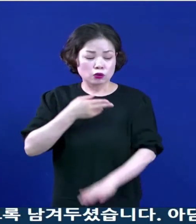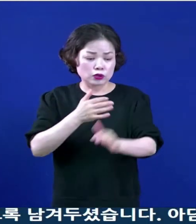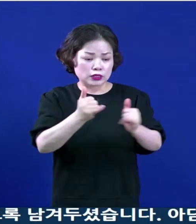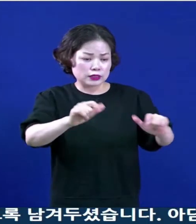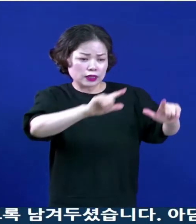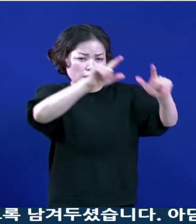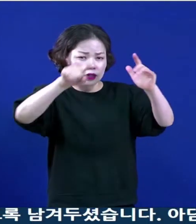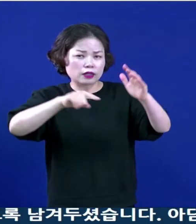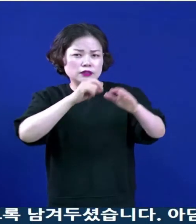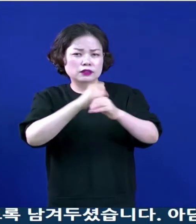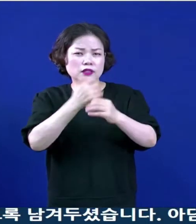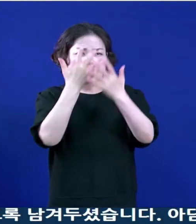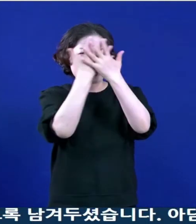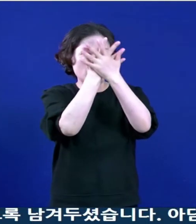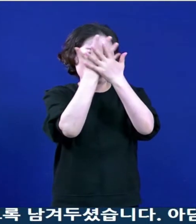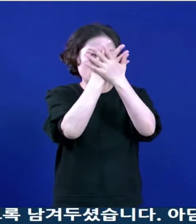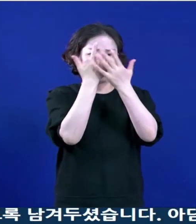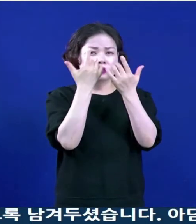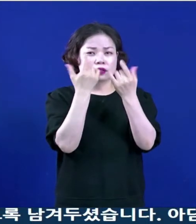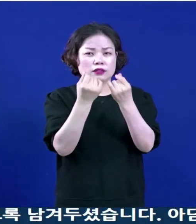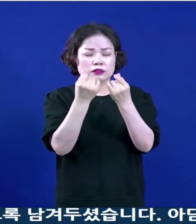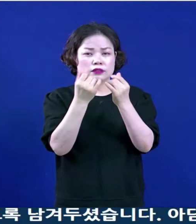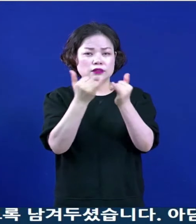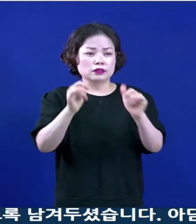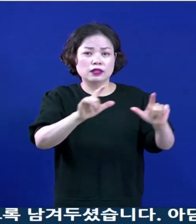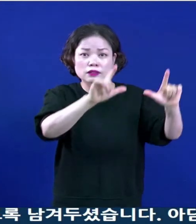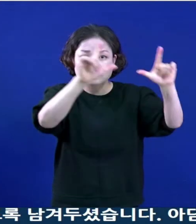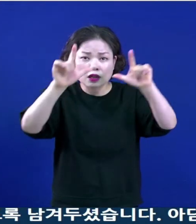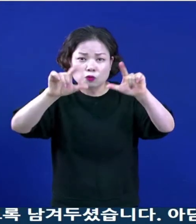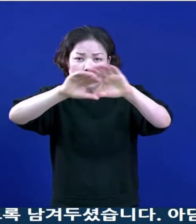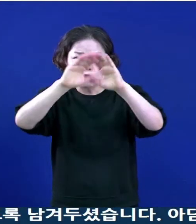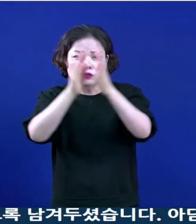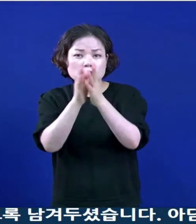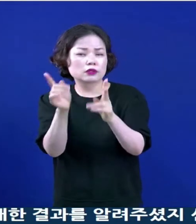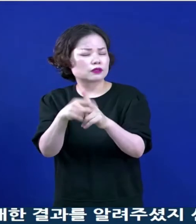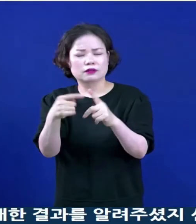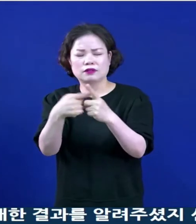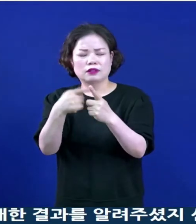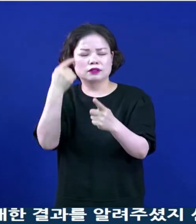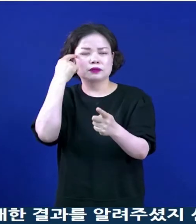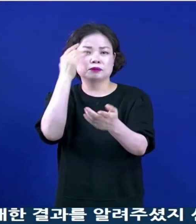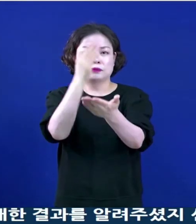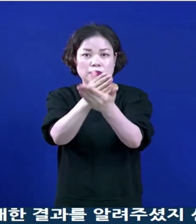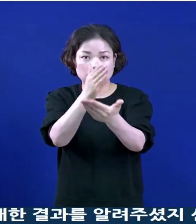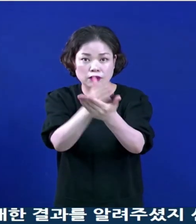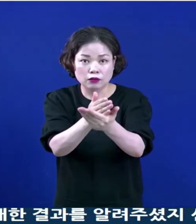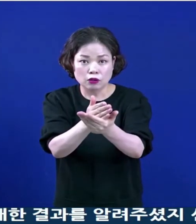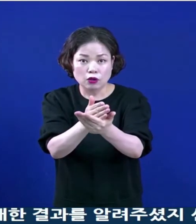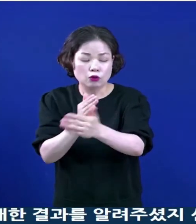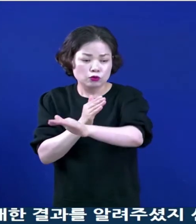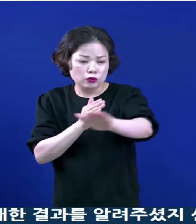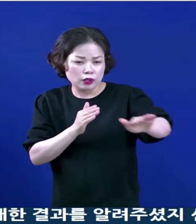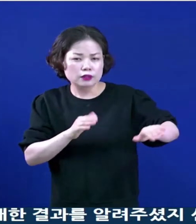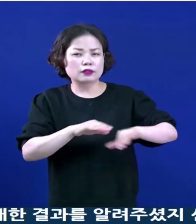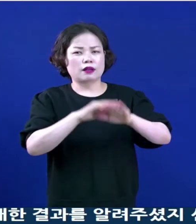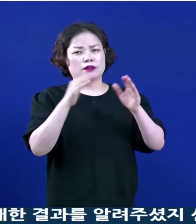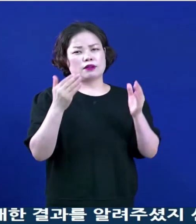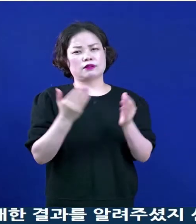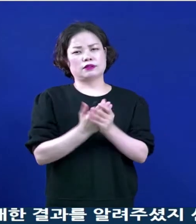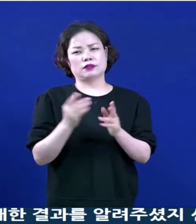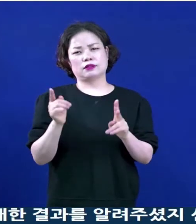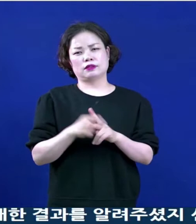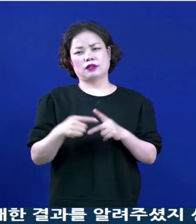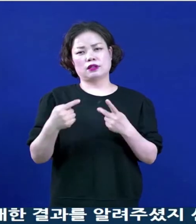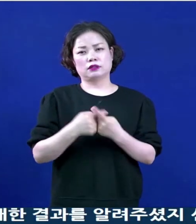인생 가운데 안개와 같은 우리 인생을 살아가면서 여러분 모든 것을 이해하려고 하지 마십시오. 여러분, 우리가 다